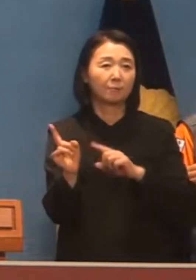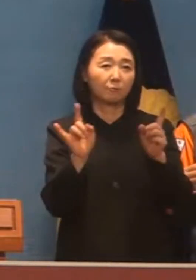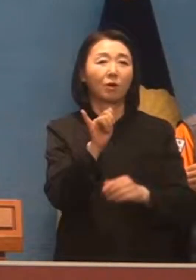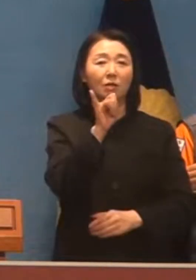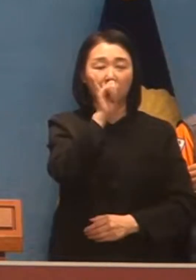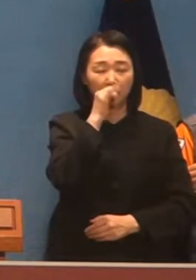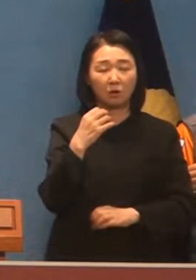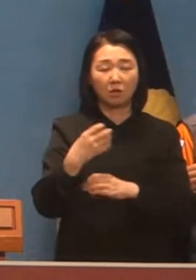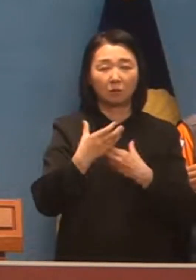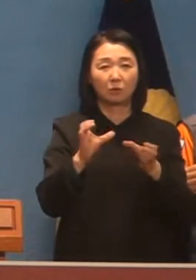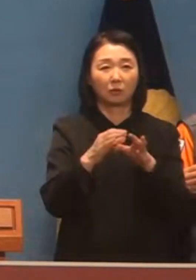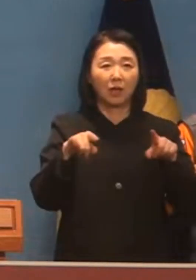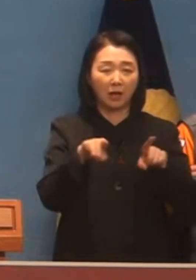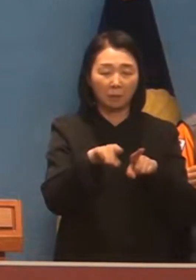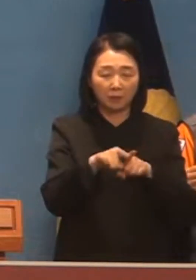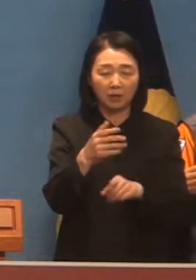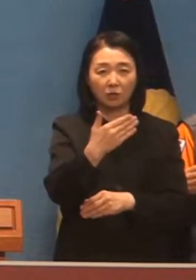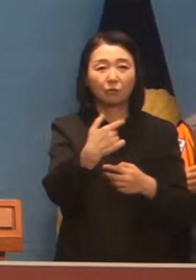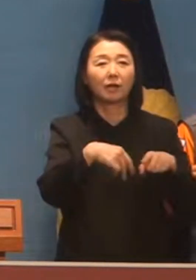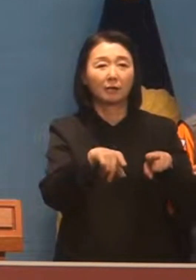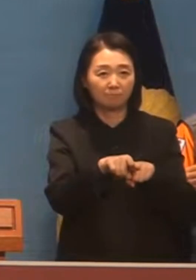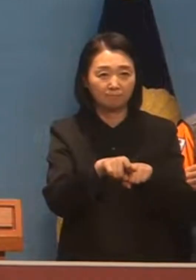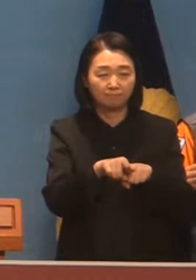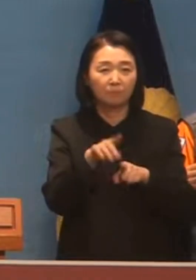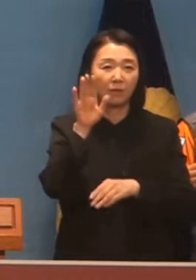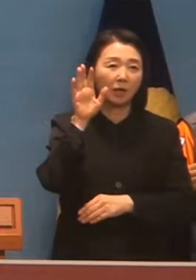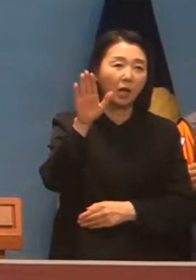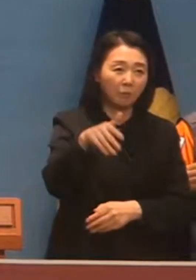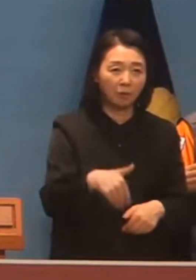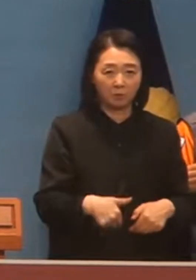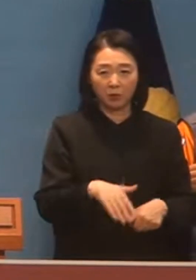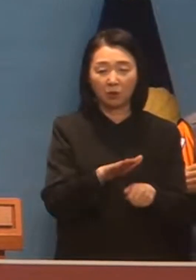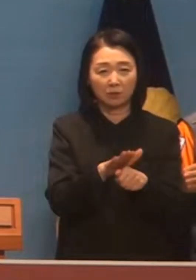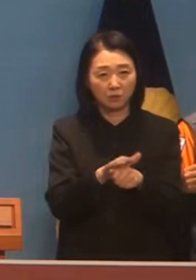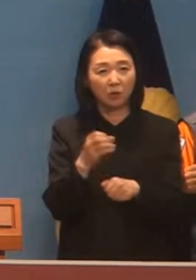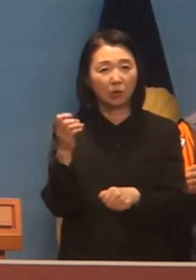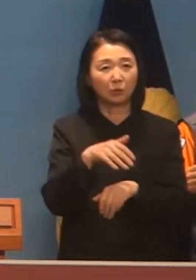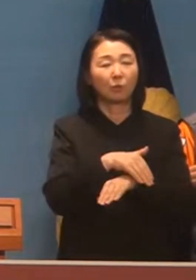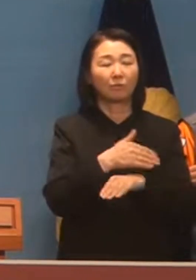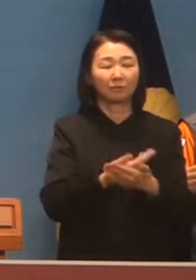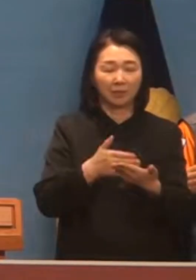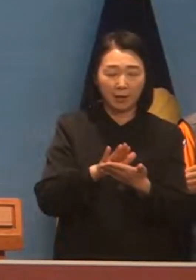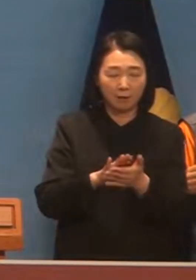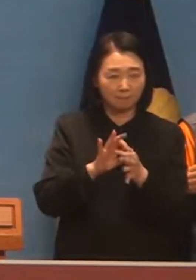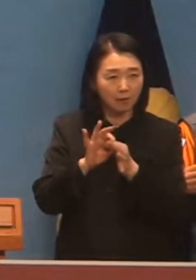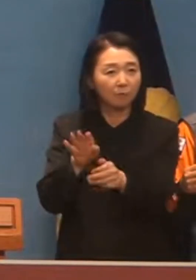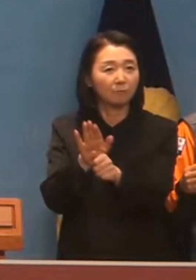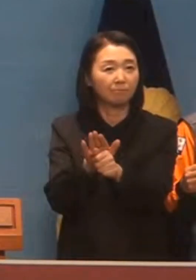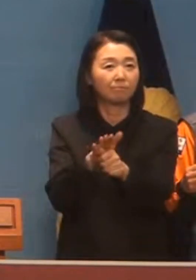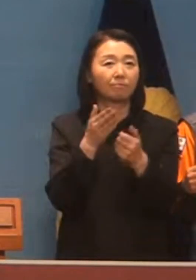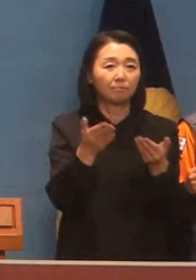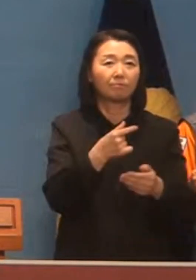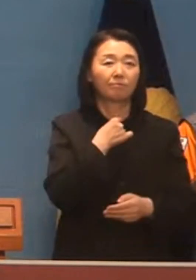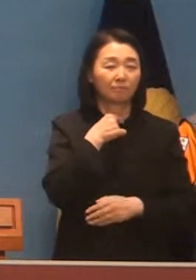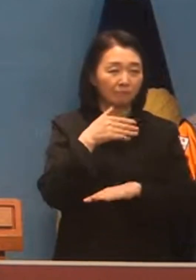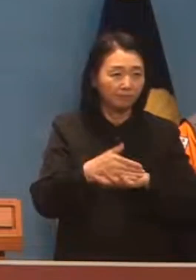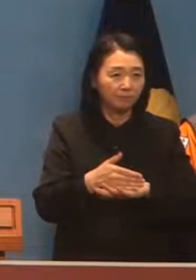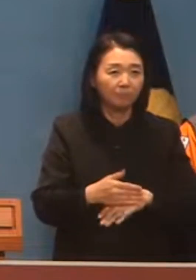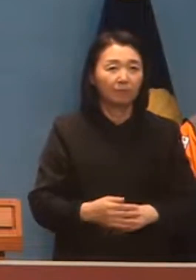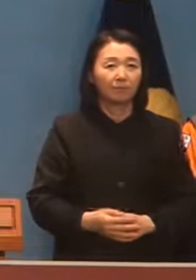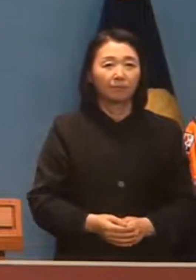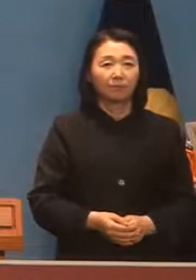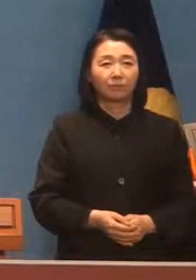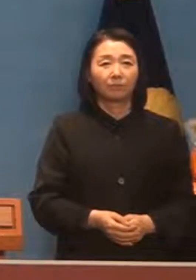있도록 기본소득당도 현장 소방관들과 함께 앞으로도 필요한 지원과 개혁을 이어나가겠습니다. 감사합니다.